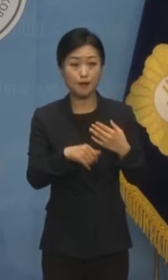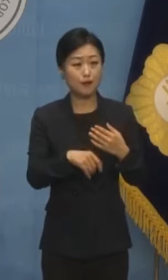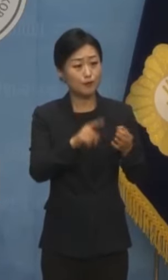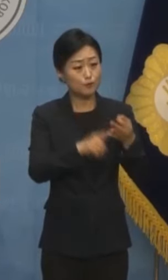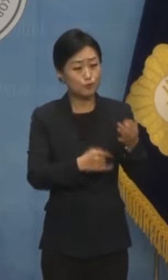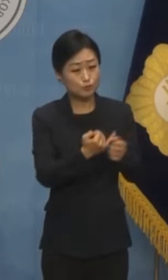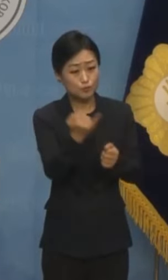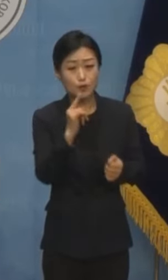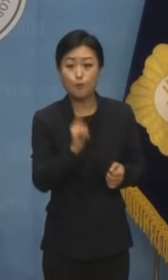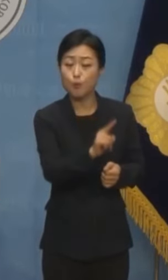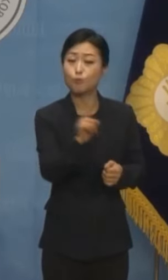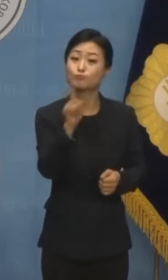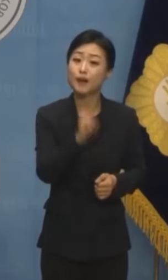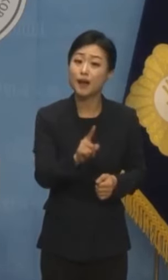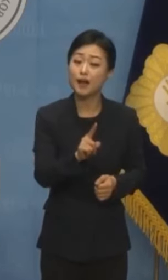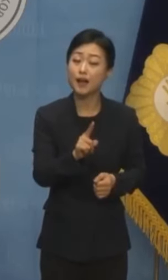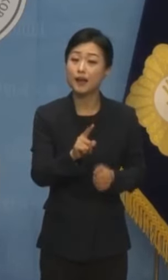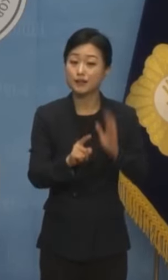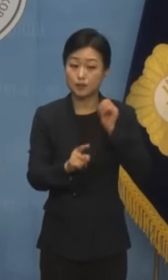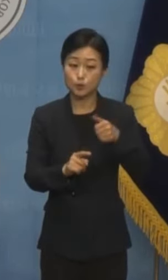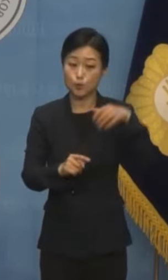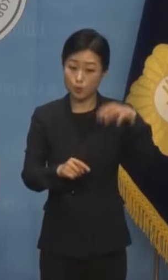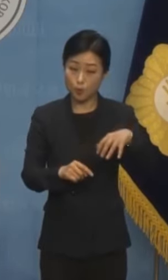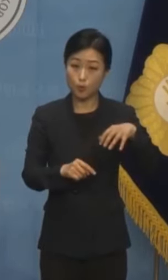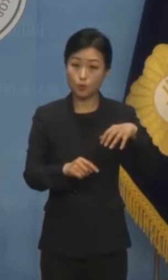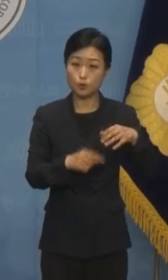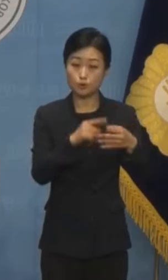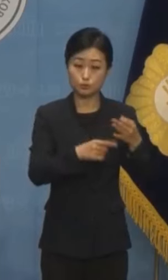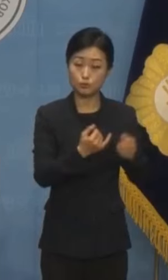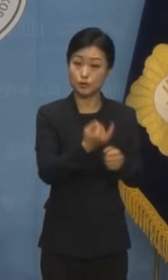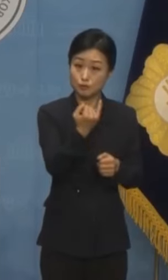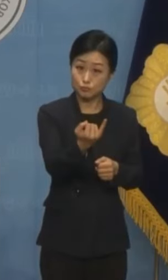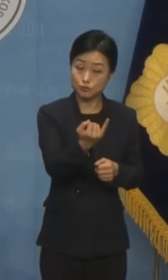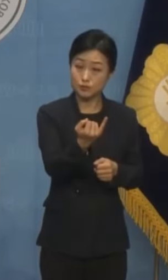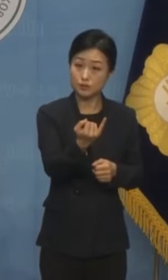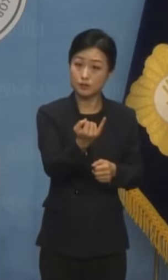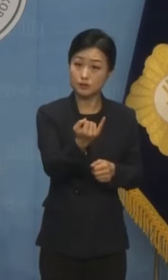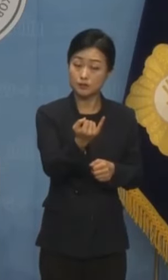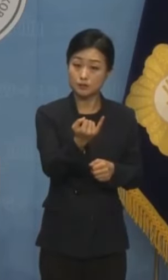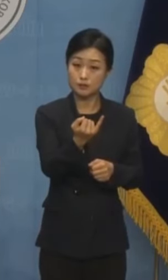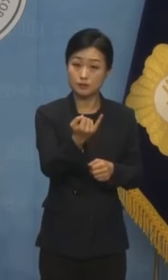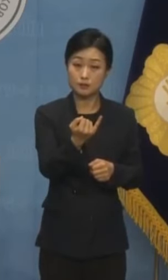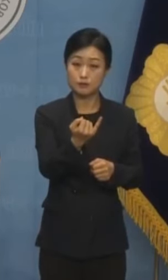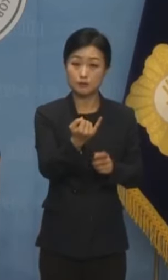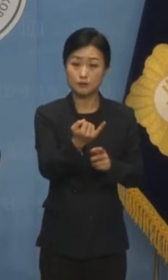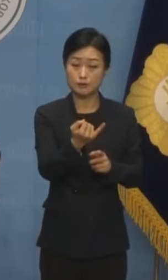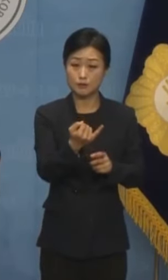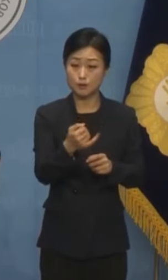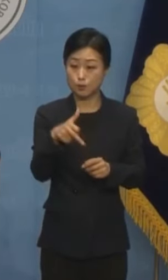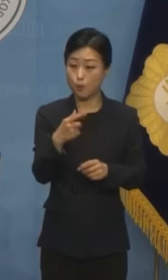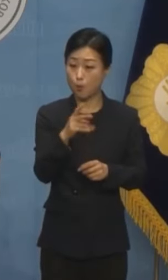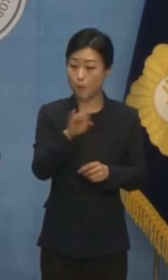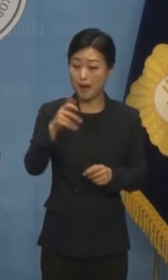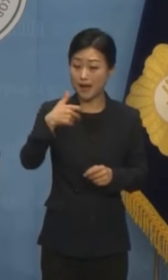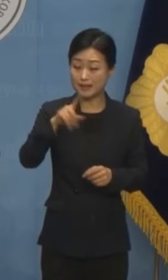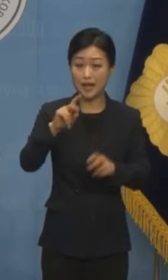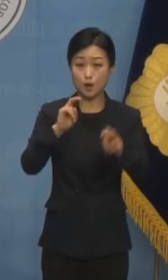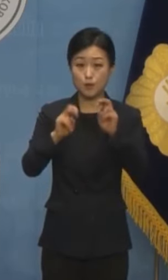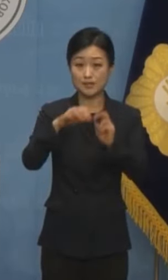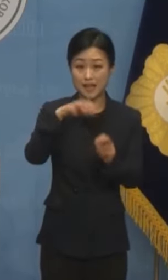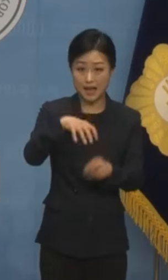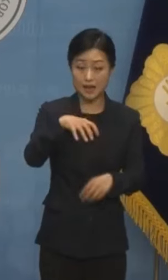합니까 여러분? 용산 집무실에서 영분이 알아들 사항을 공유를 하면 되겠죠. 왜 코바나 콘텐츠 밀실로 부실